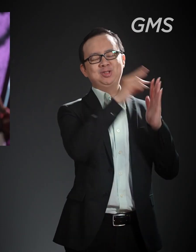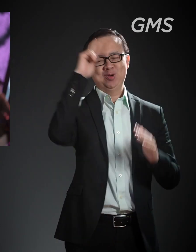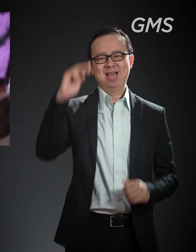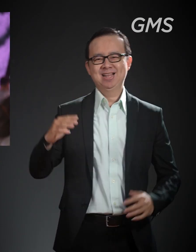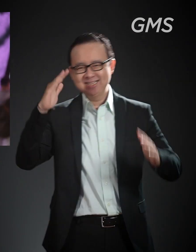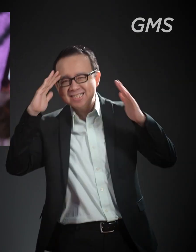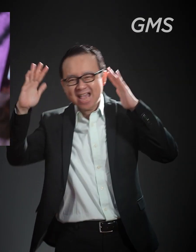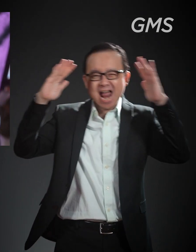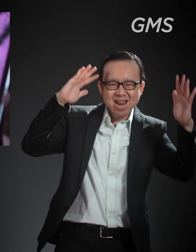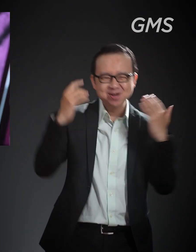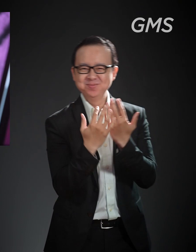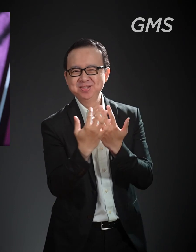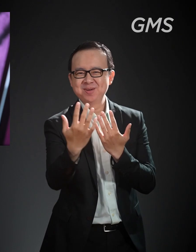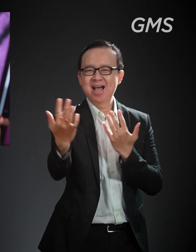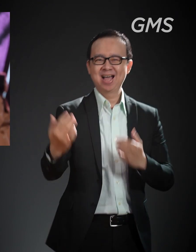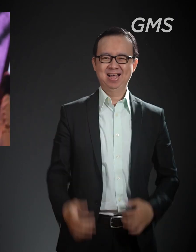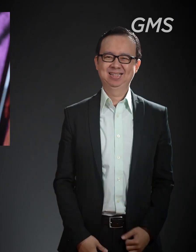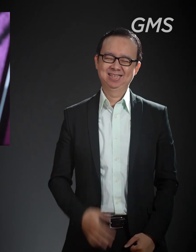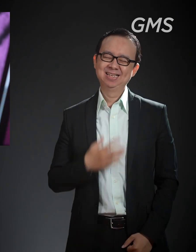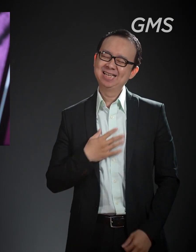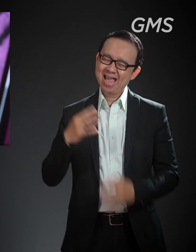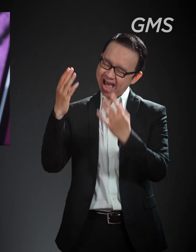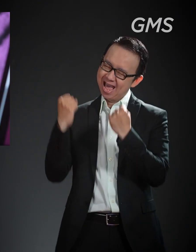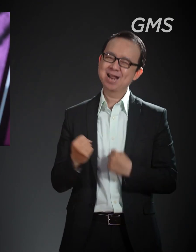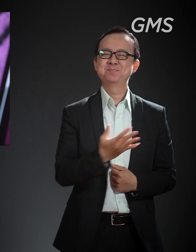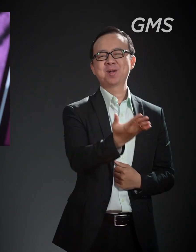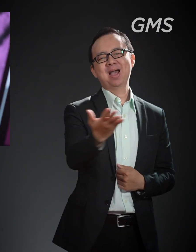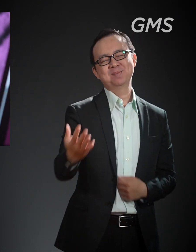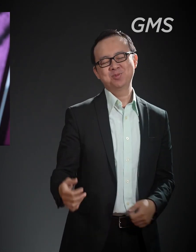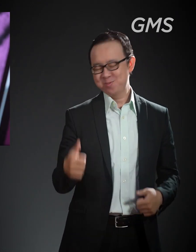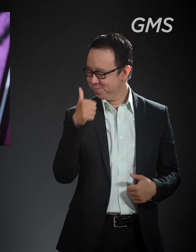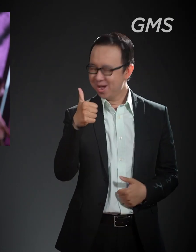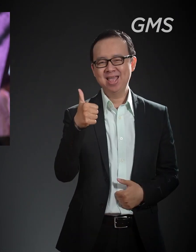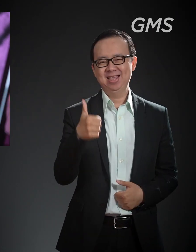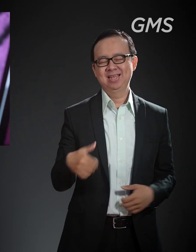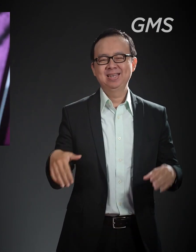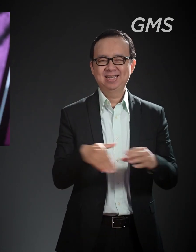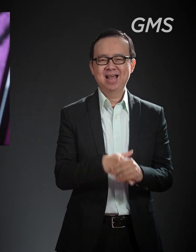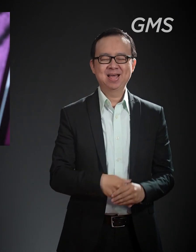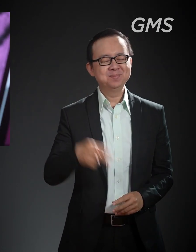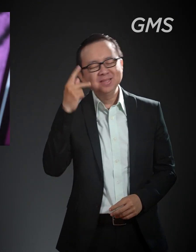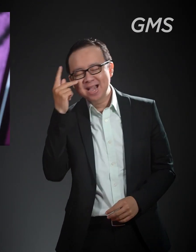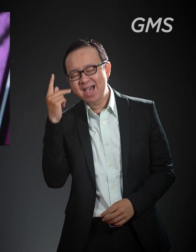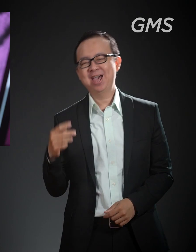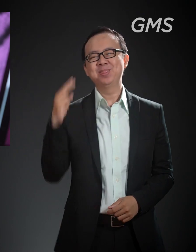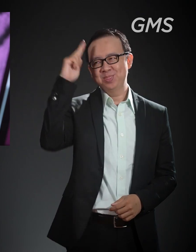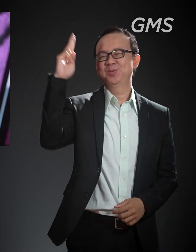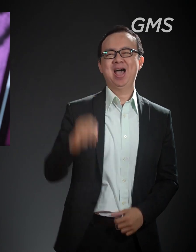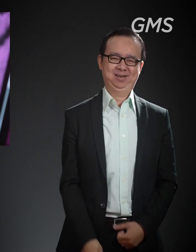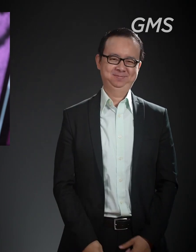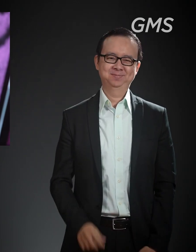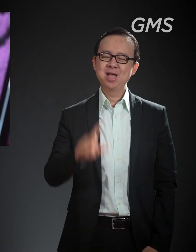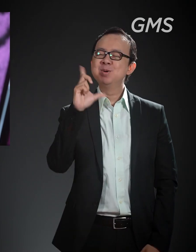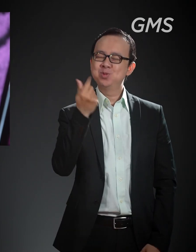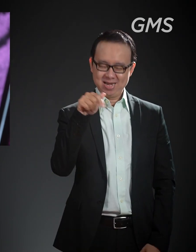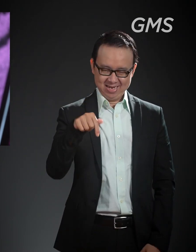yang terkasih. Saya harap Anda baik-baik selalu di dalam pemeliharaannya. Bulan ini, di